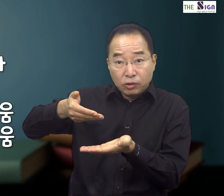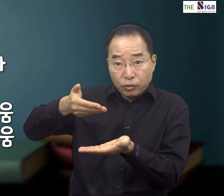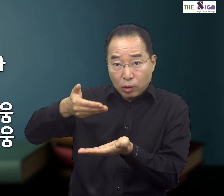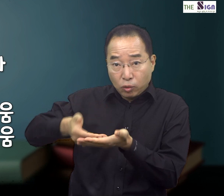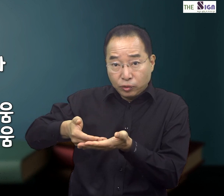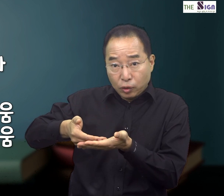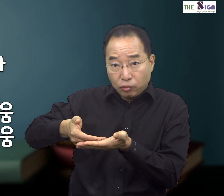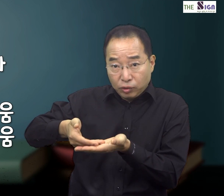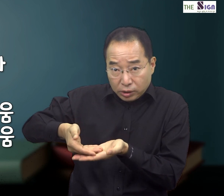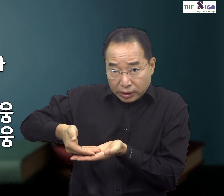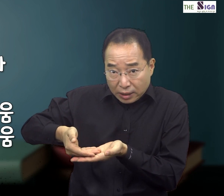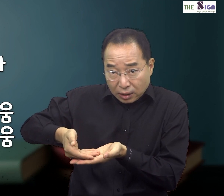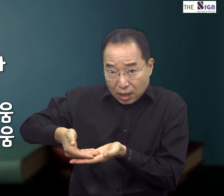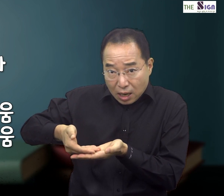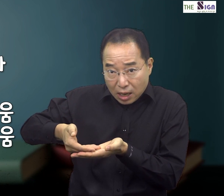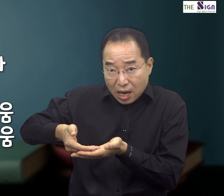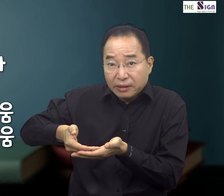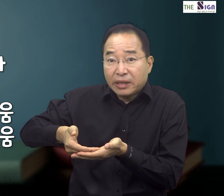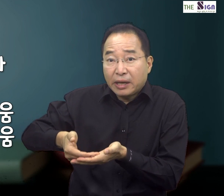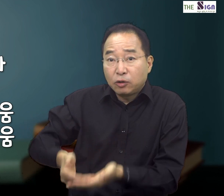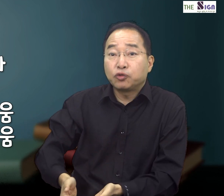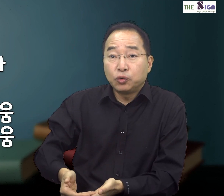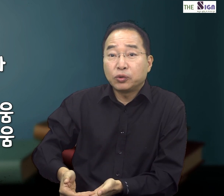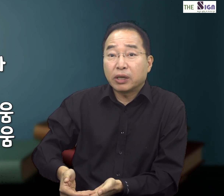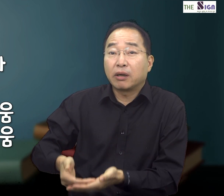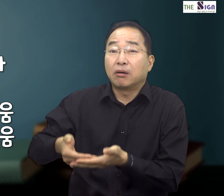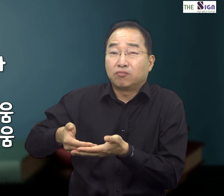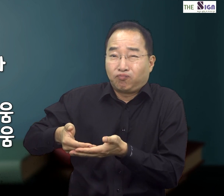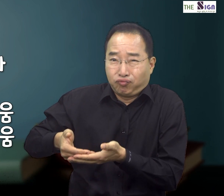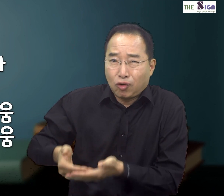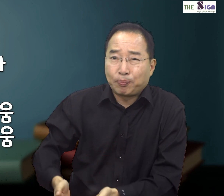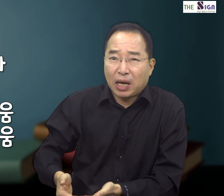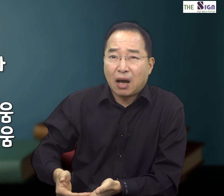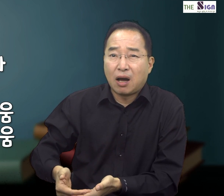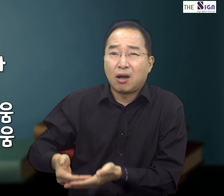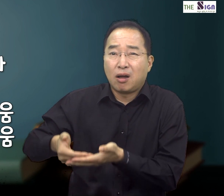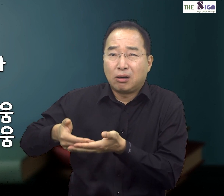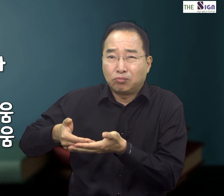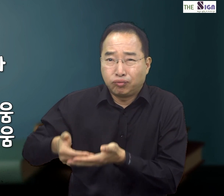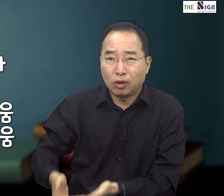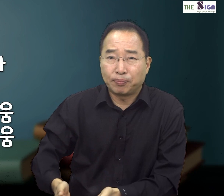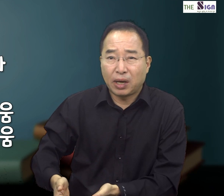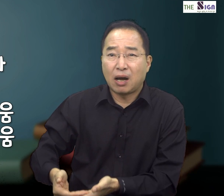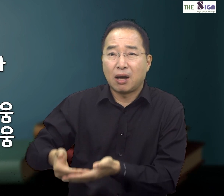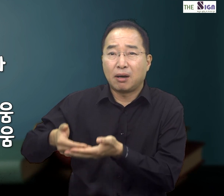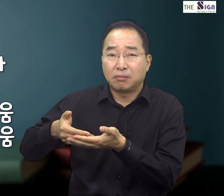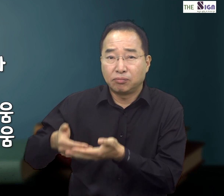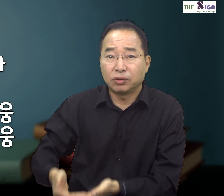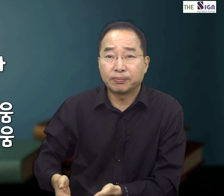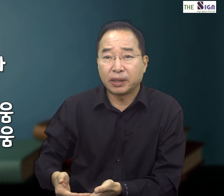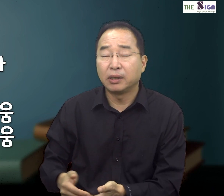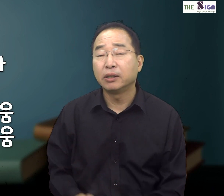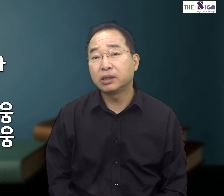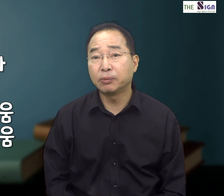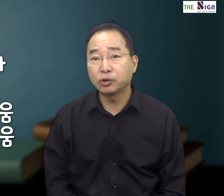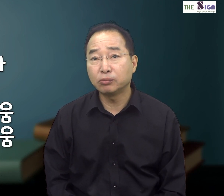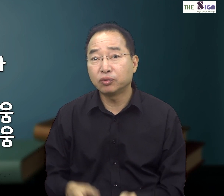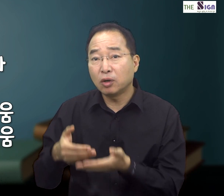위에 오른손 위를 댔다가 내려주는 동작이에요. 무겁다. 무겁다. 무겁다. 이 기본적인